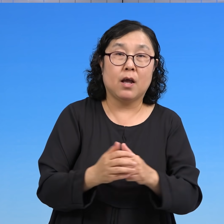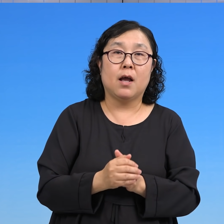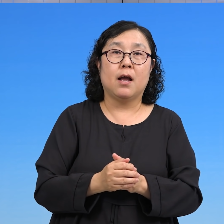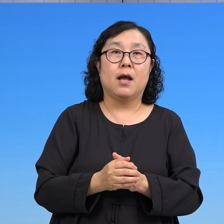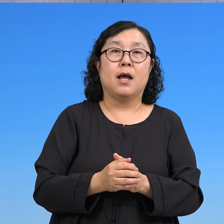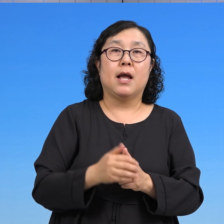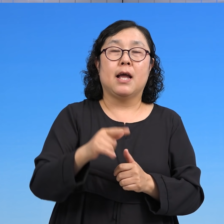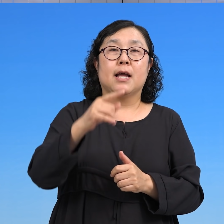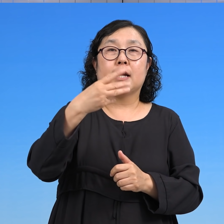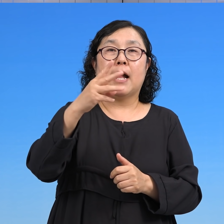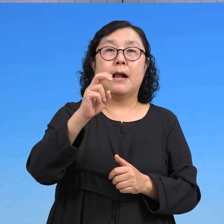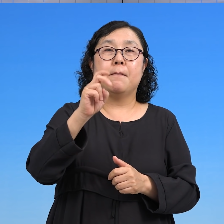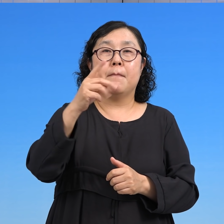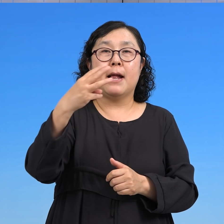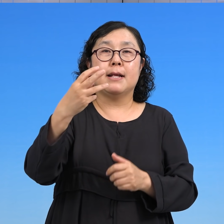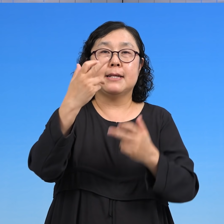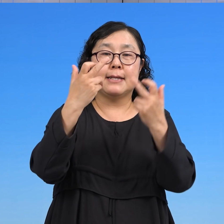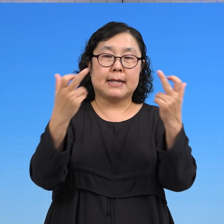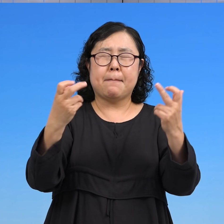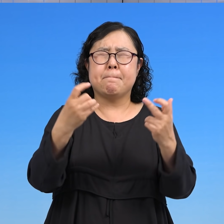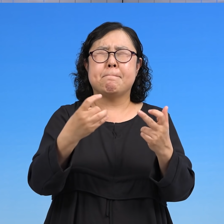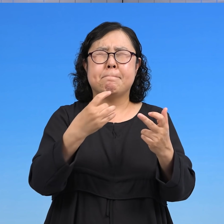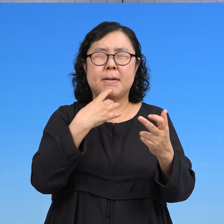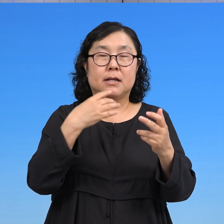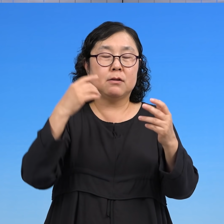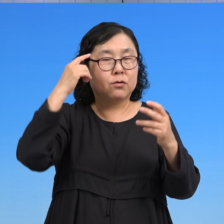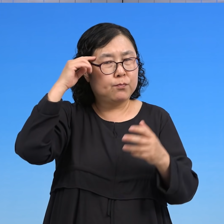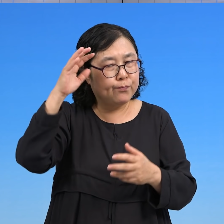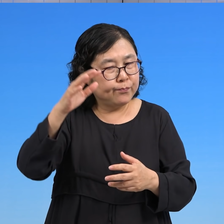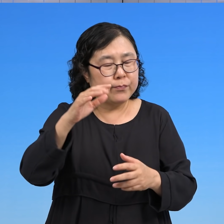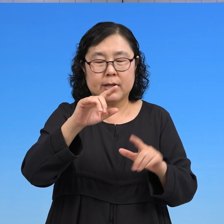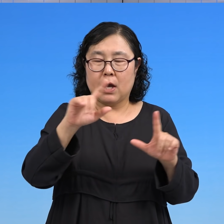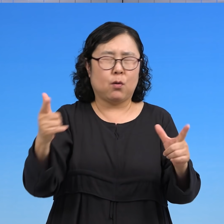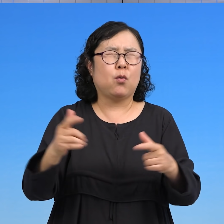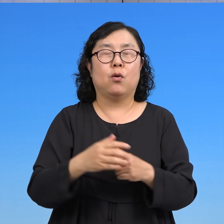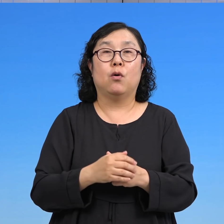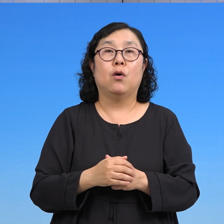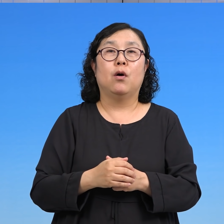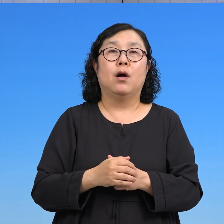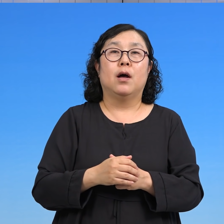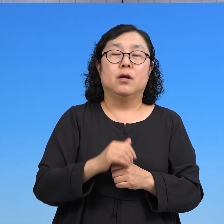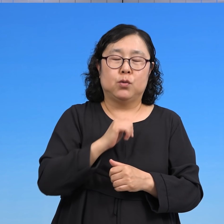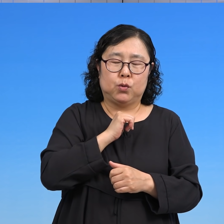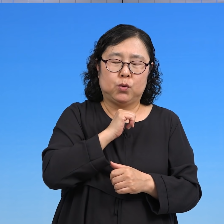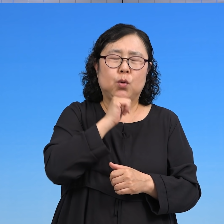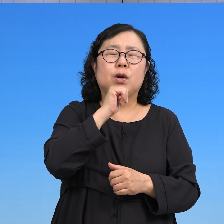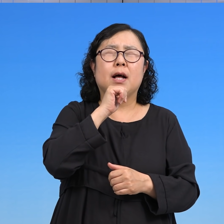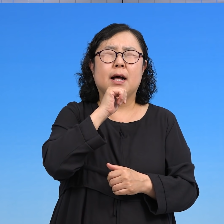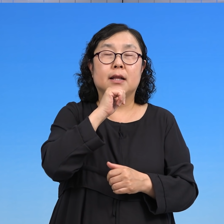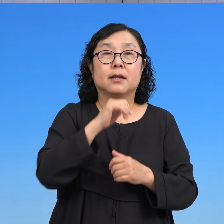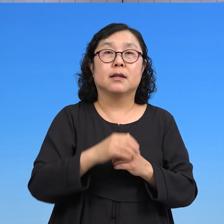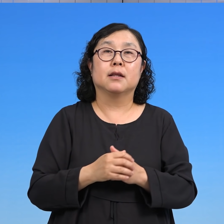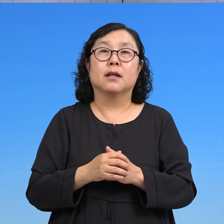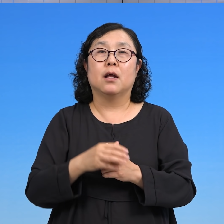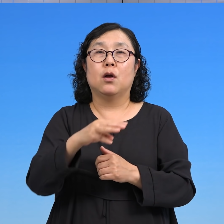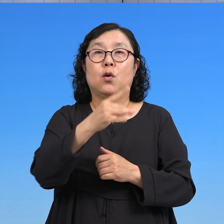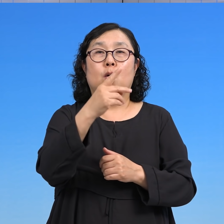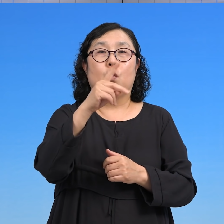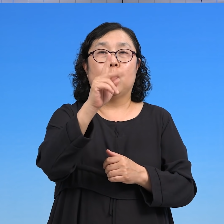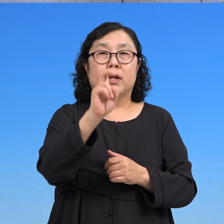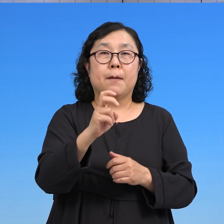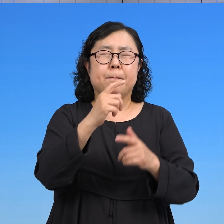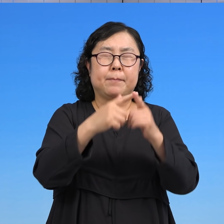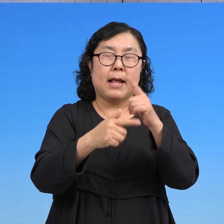교육에 갈멜산의 승리의 하나님만 추구하는 우리 가정이었다면 참 초라한 로뎀나무